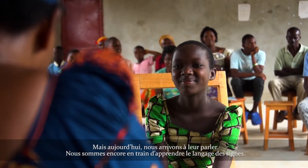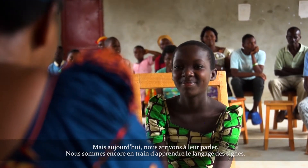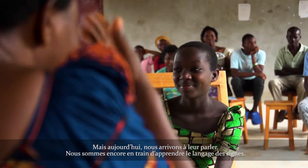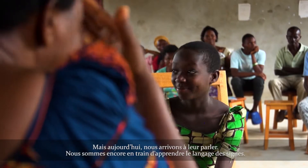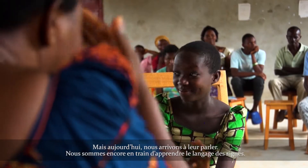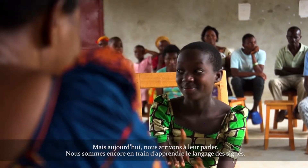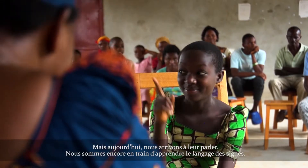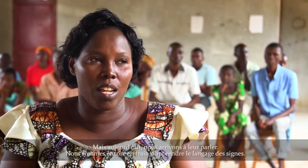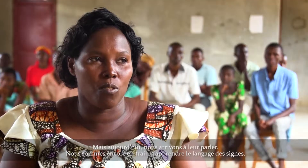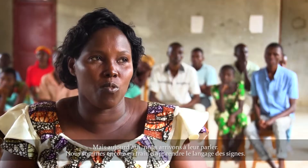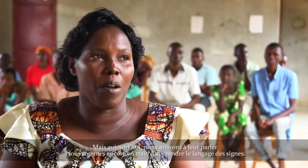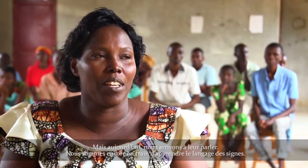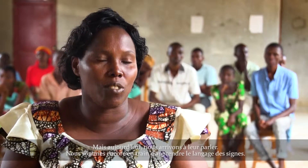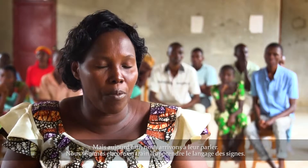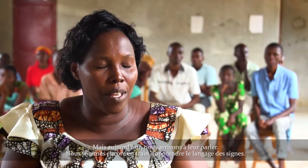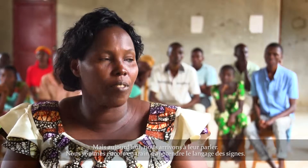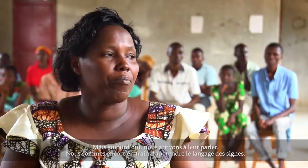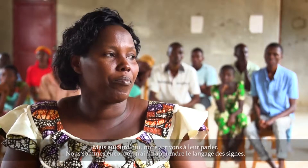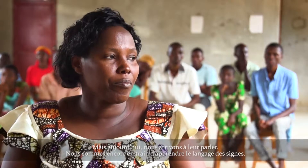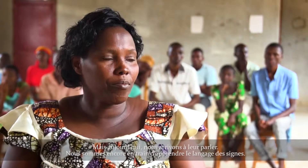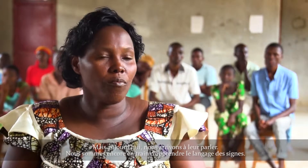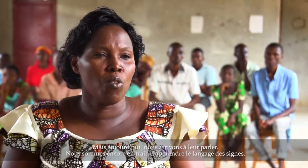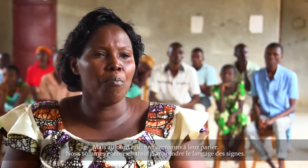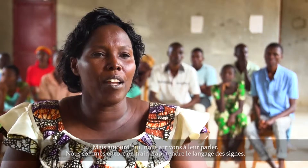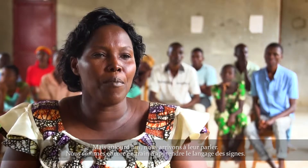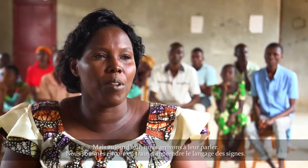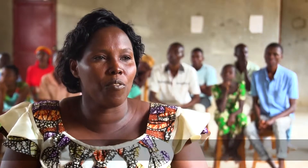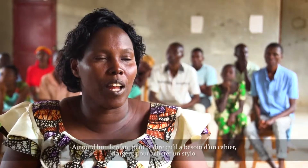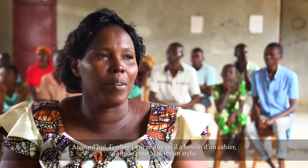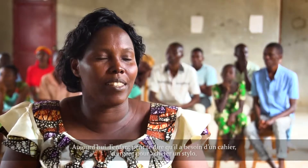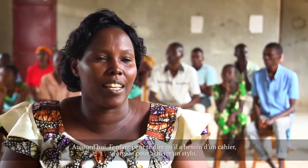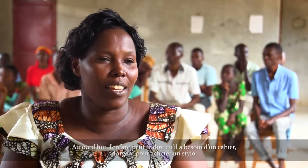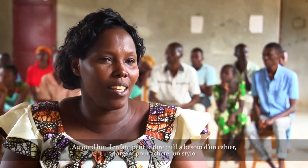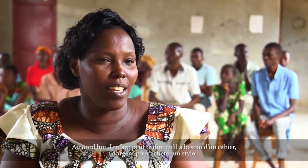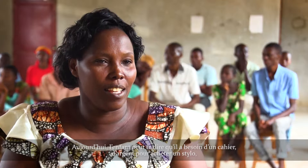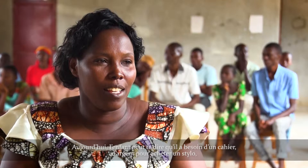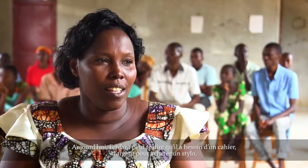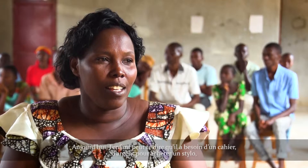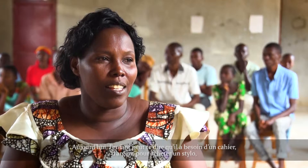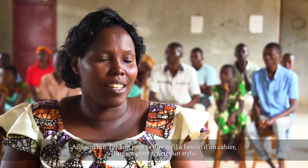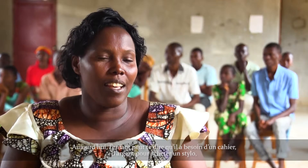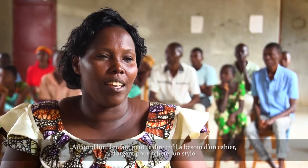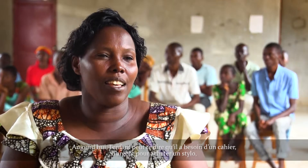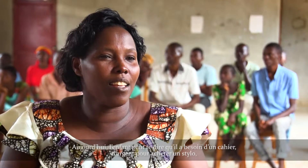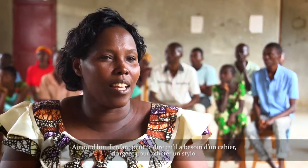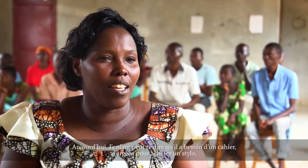tutaramenya byinshi ariko tuzobandanya tubimenye uwo mwana mushobora kuvuga aho bwati ndakeneye ikaye